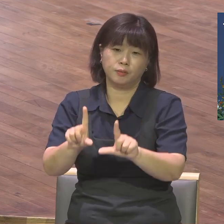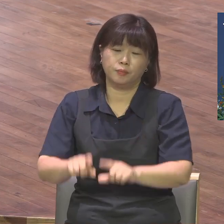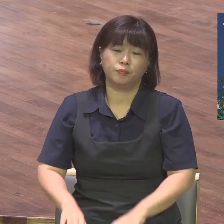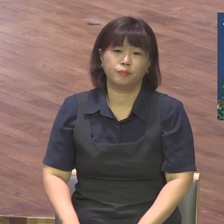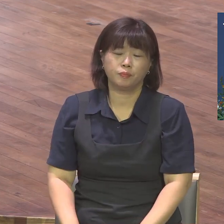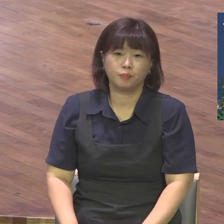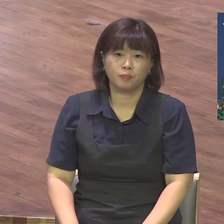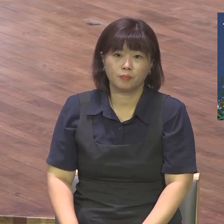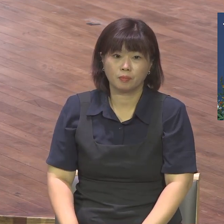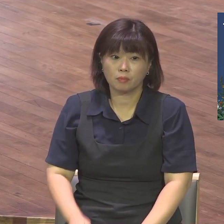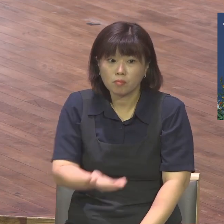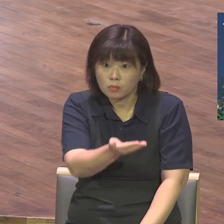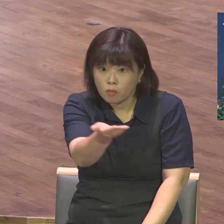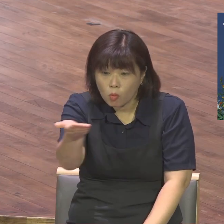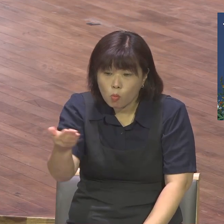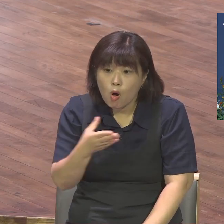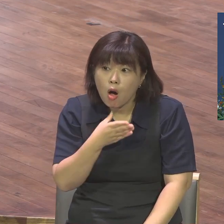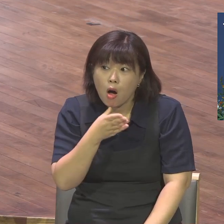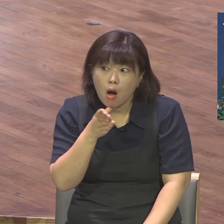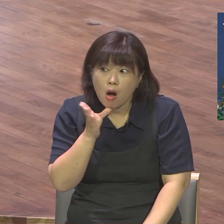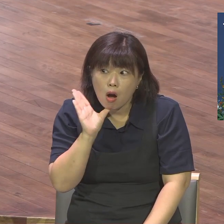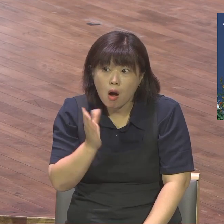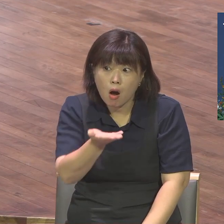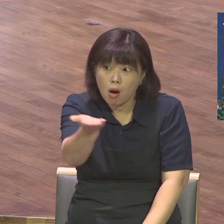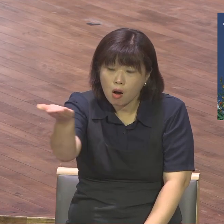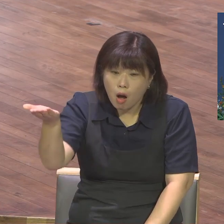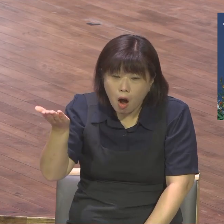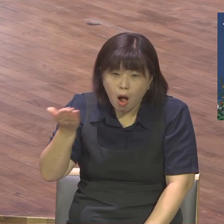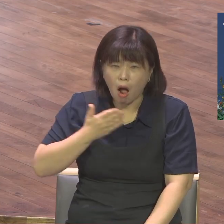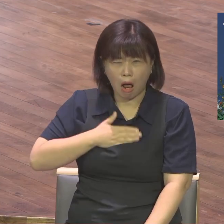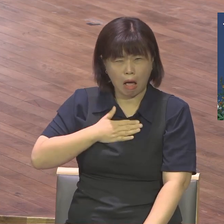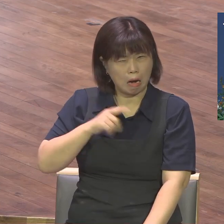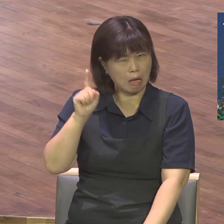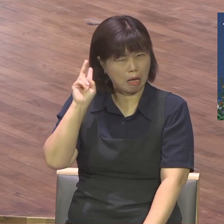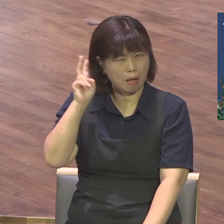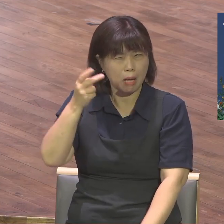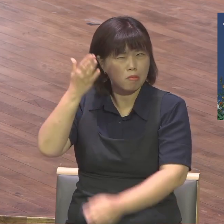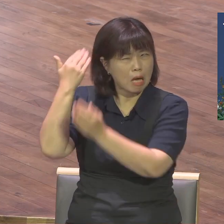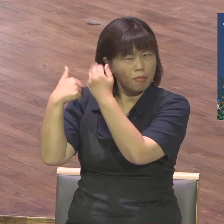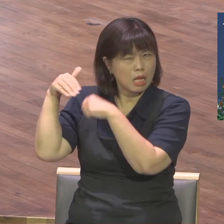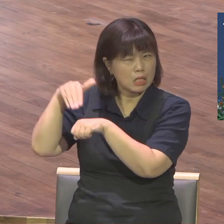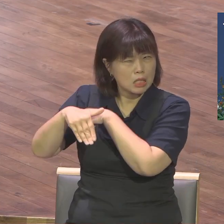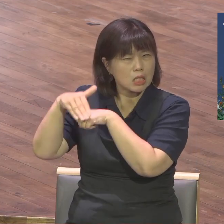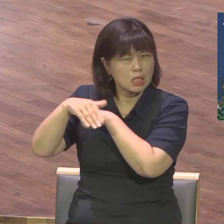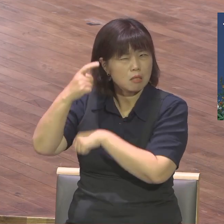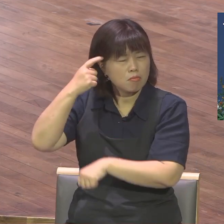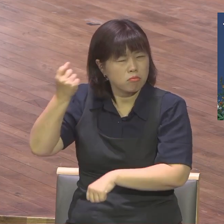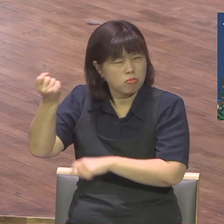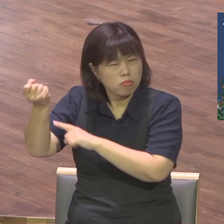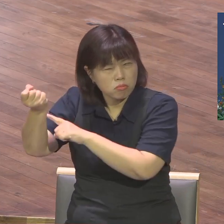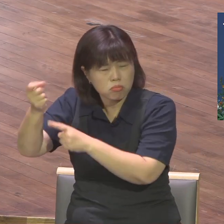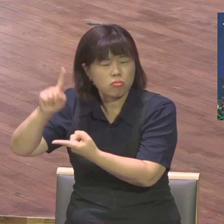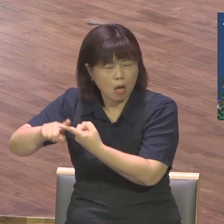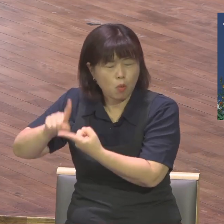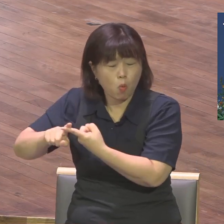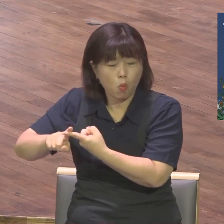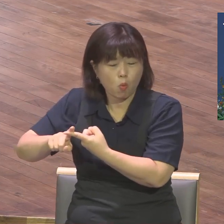사실 나이가 든 분들은 이런 문화하고는 좀 떨어져 살기 때문에 영향을 덜